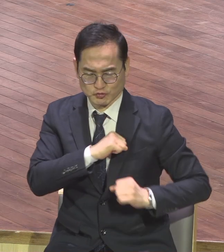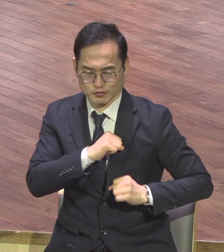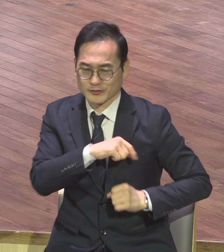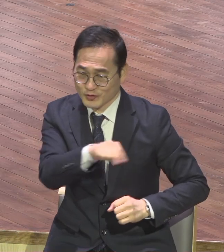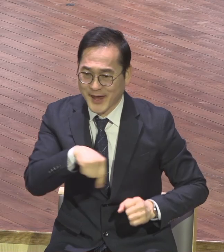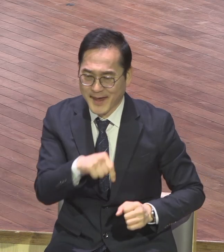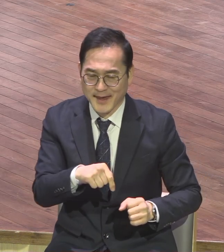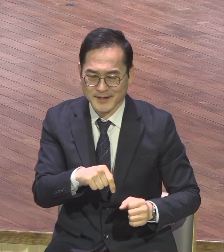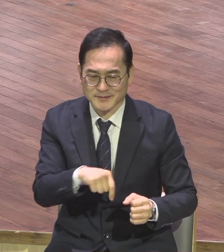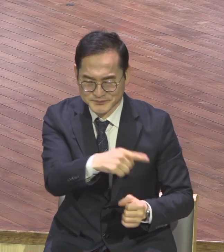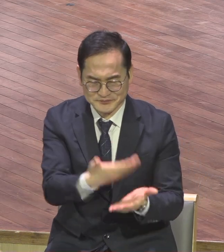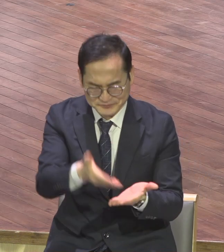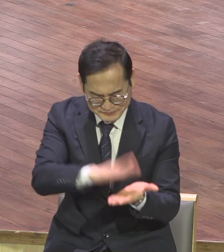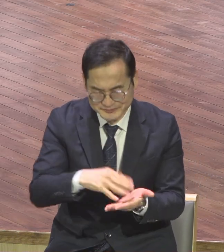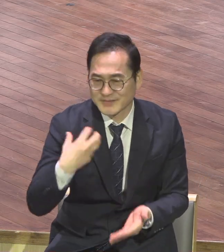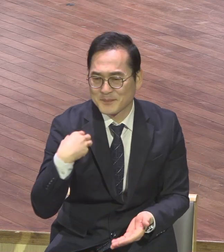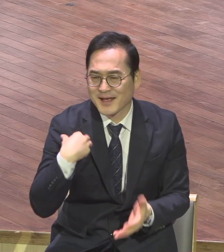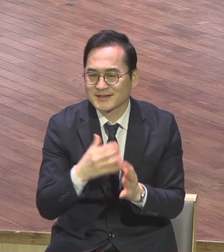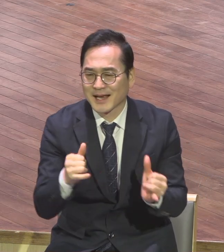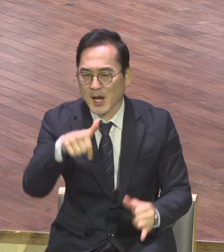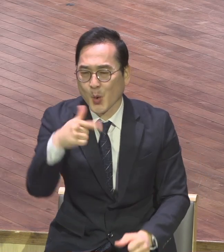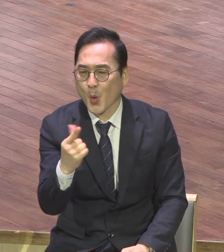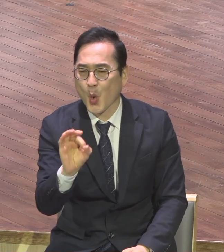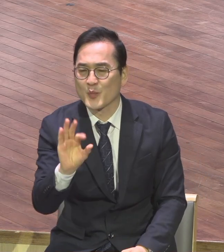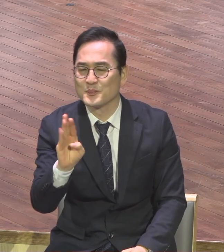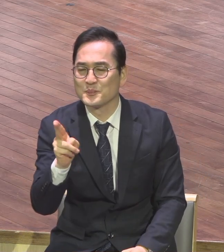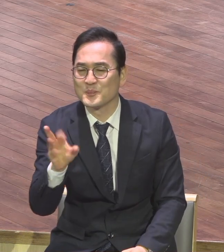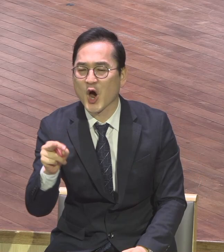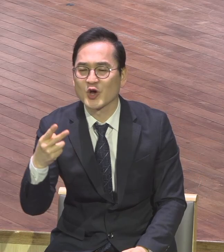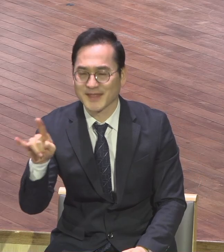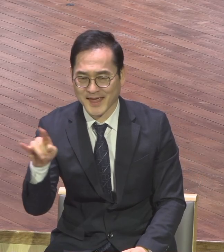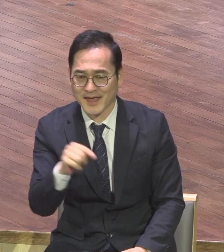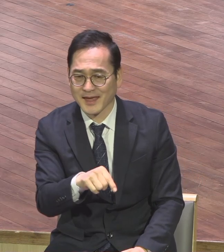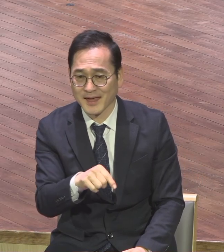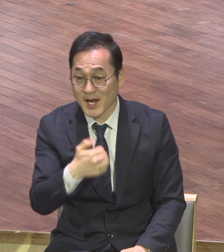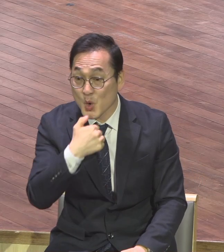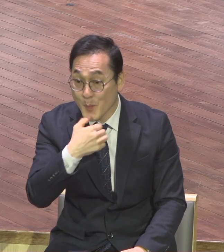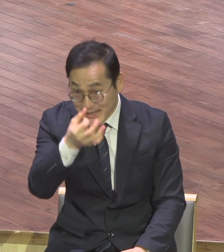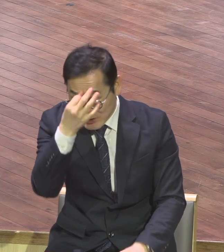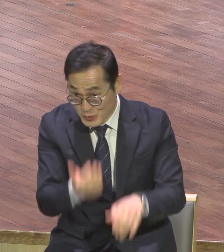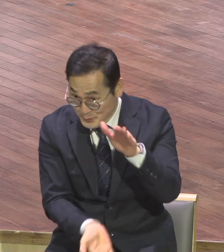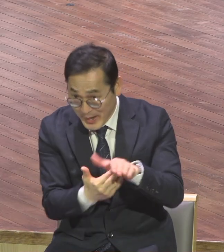로마가 세계사에 미친 공헌 중에 하나가 뭐냐? 도로 닦는 기술이었어요.